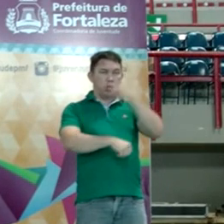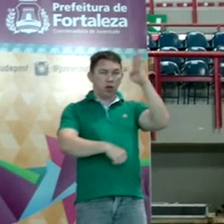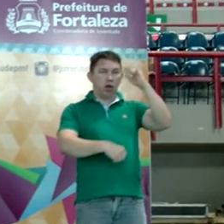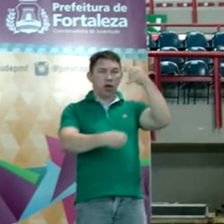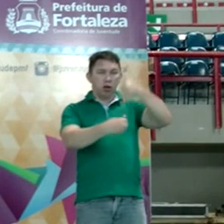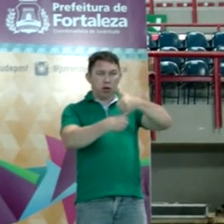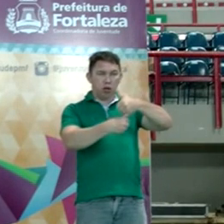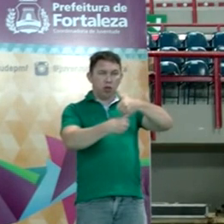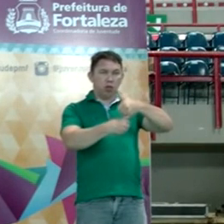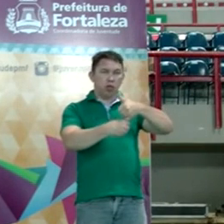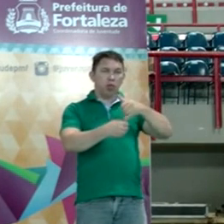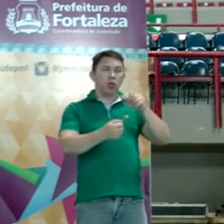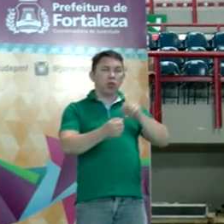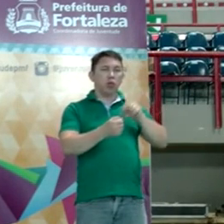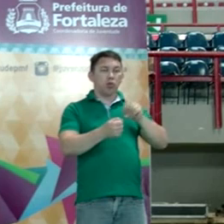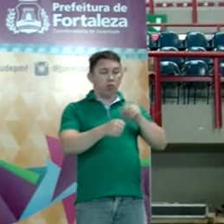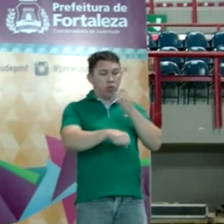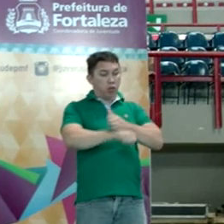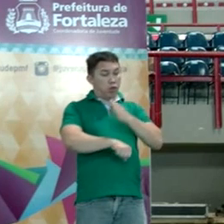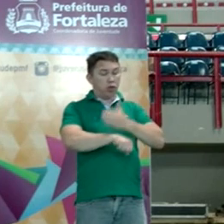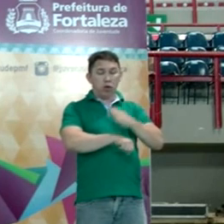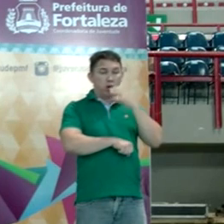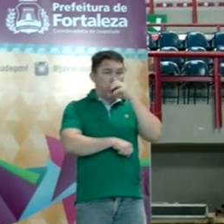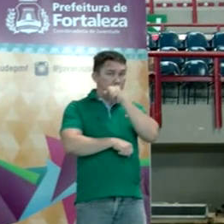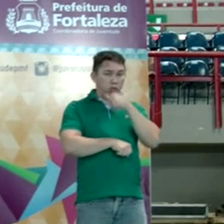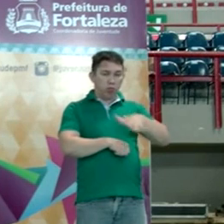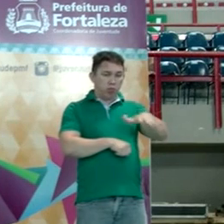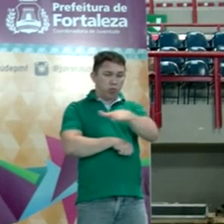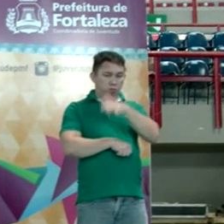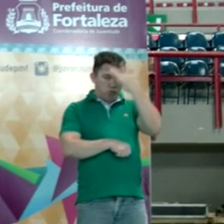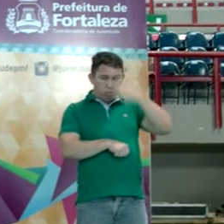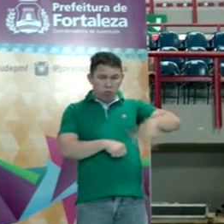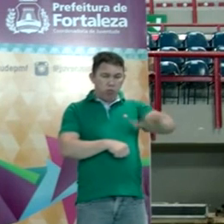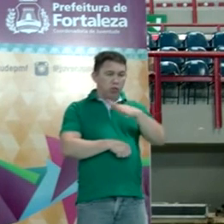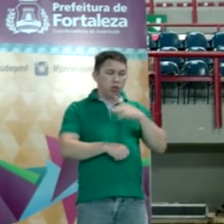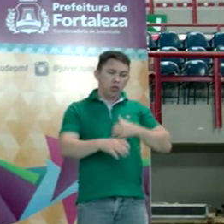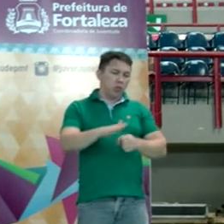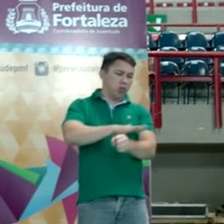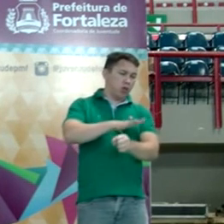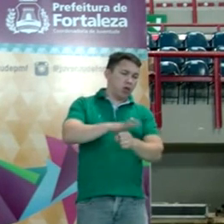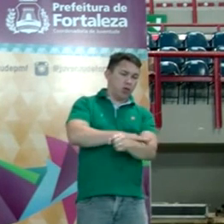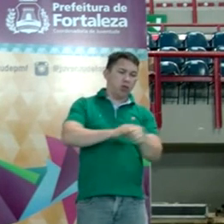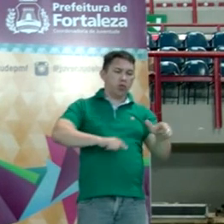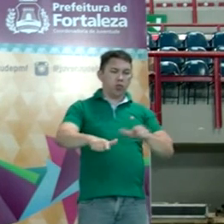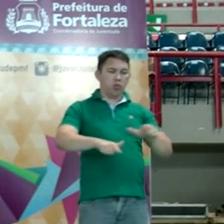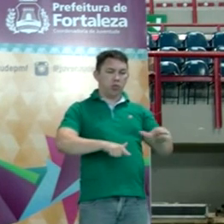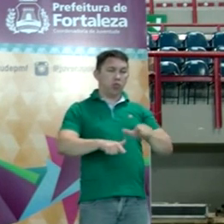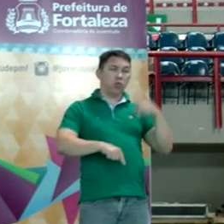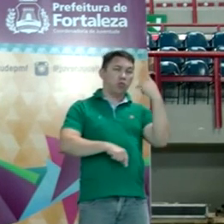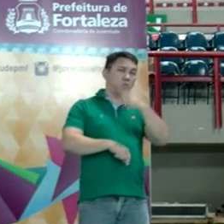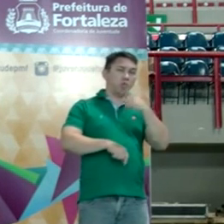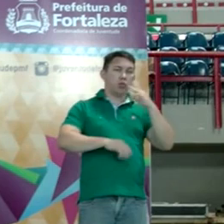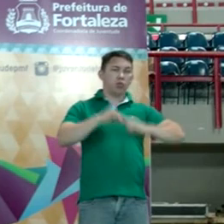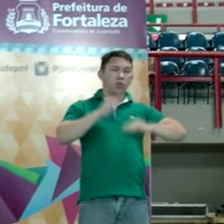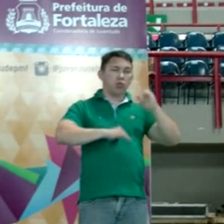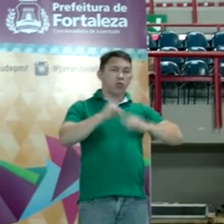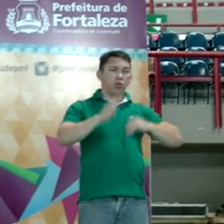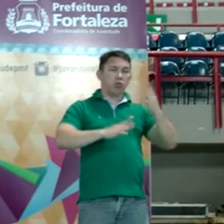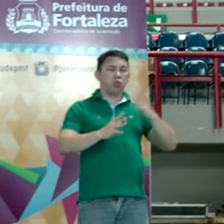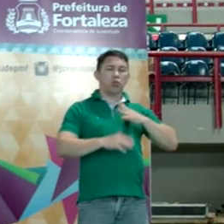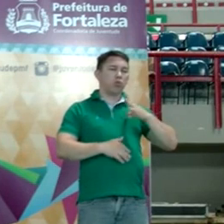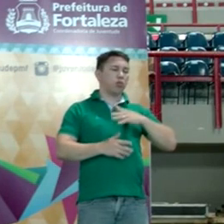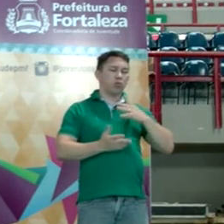Petrobras. Por quê? Eles fazem um treinamento muito rápido com o pessoal, que tem que estar logo para trabalhar. Então, eles não têm todo o